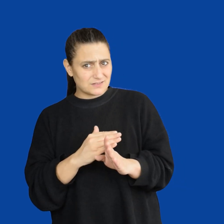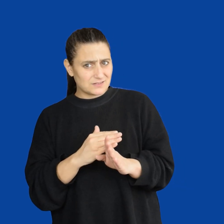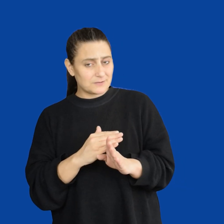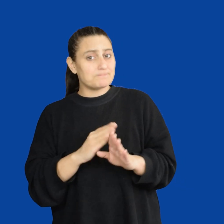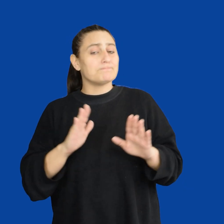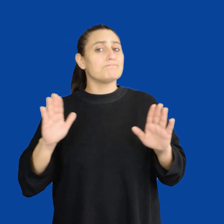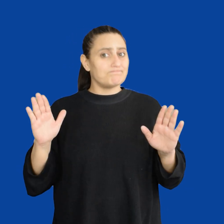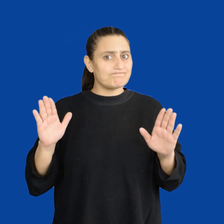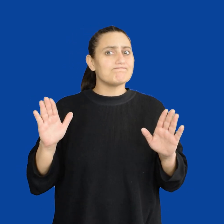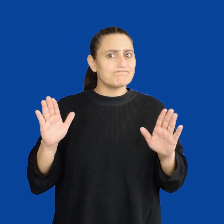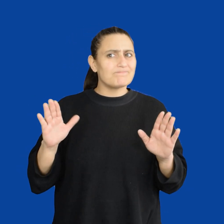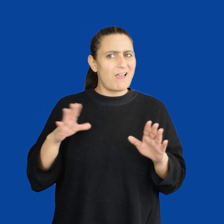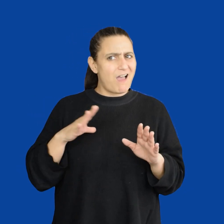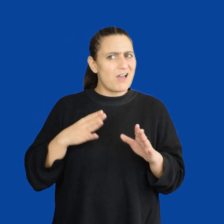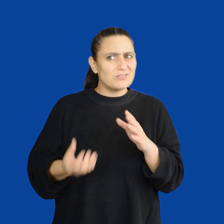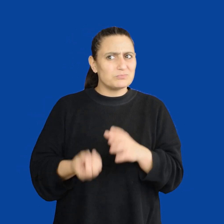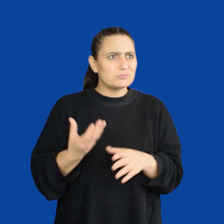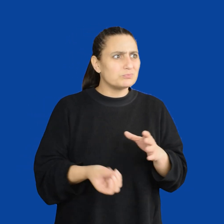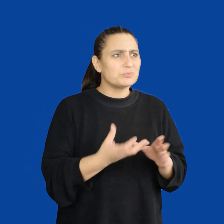¿y qué nos asegura que estamos exentos de ellas?